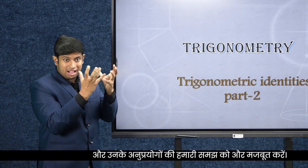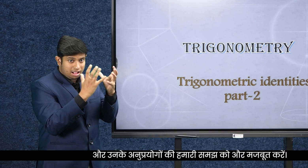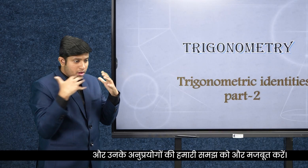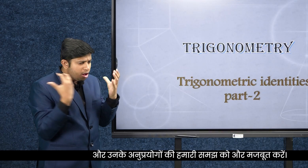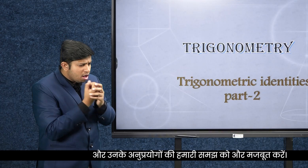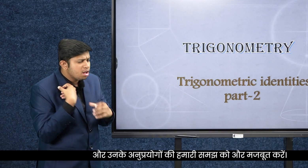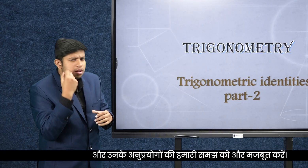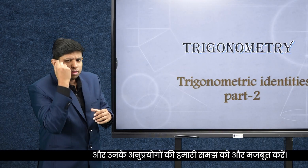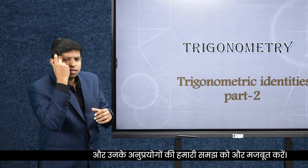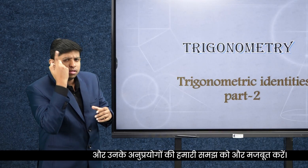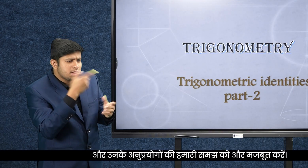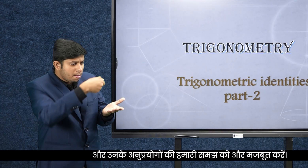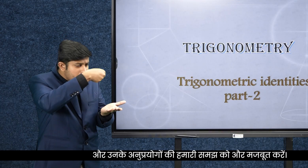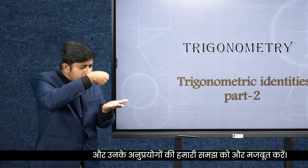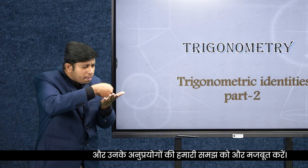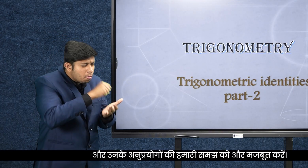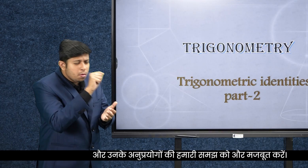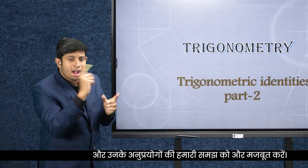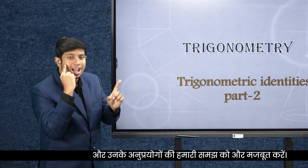हमारी समझ को और मजबूत करें।